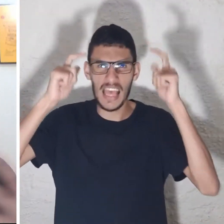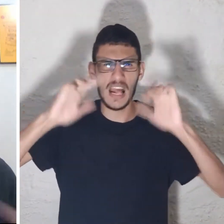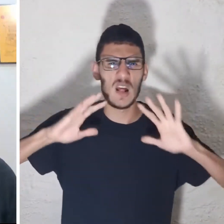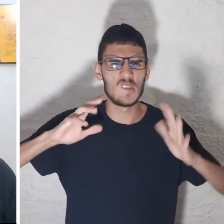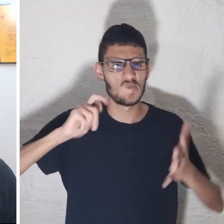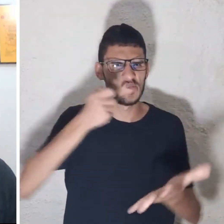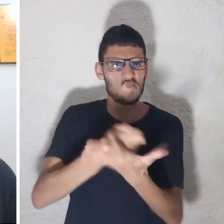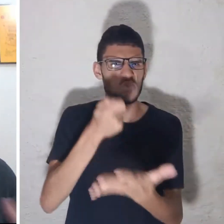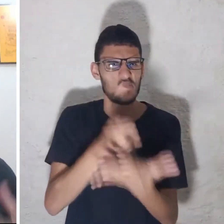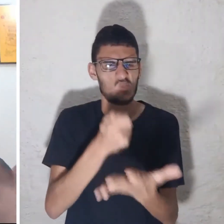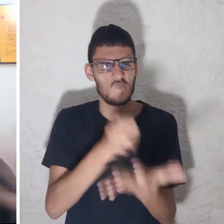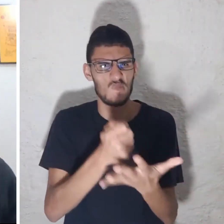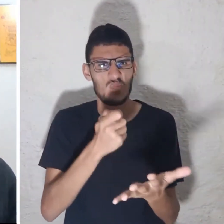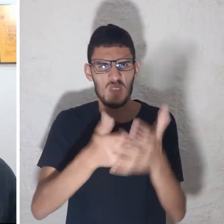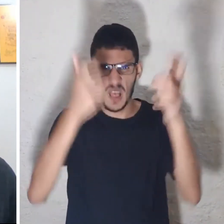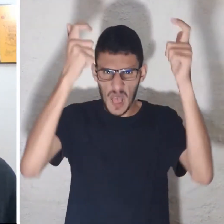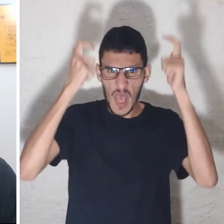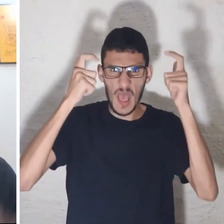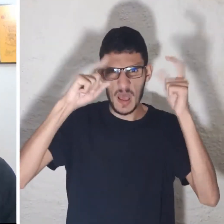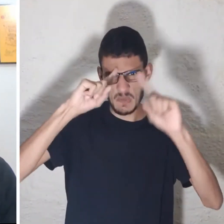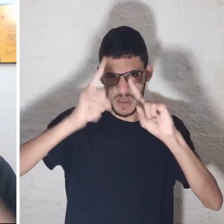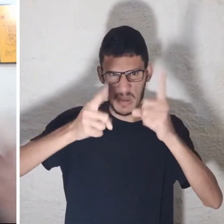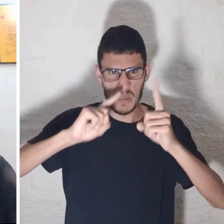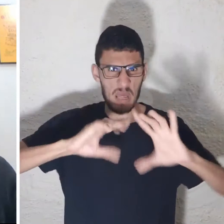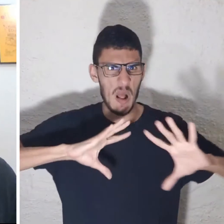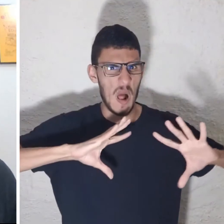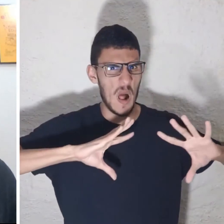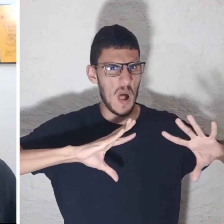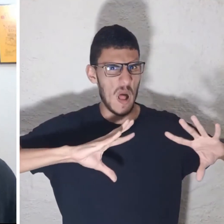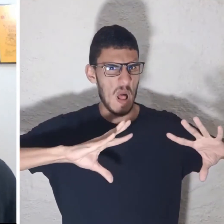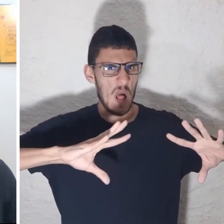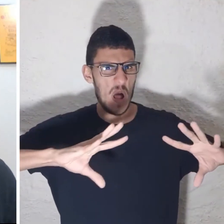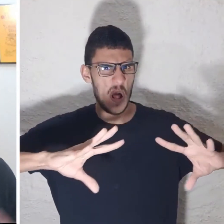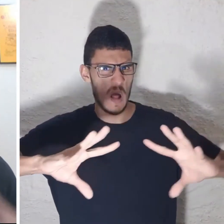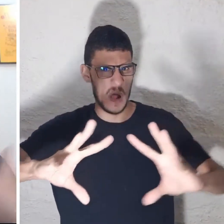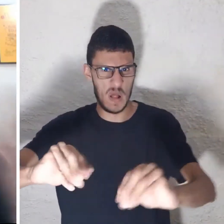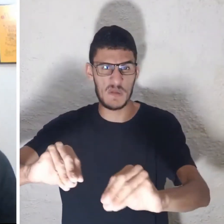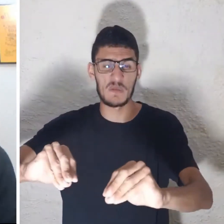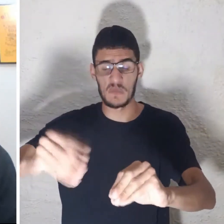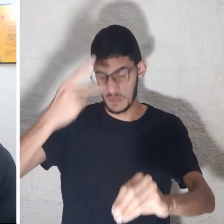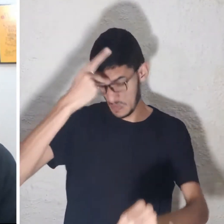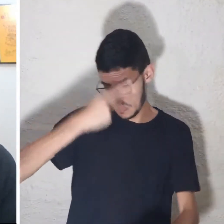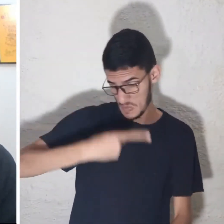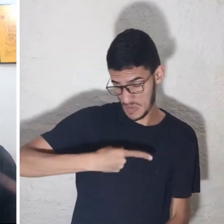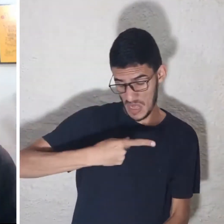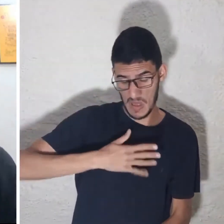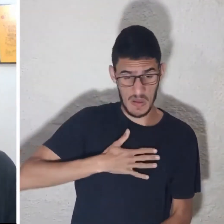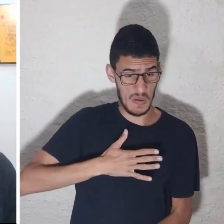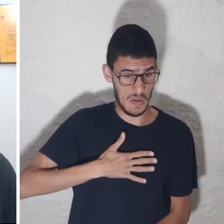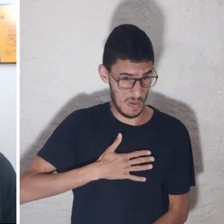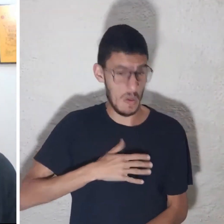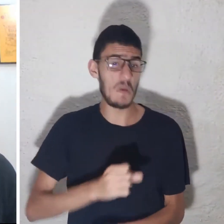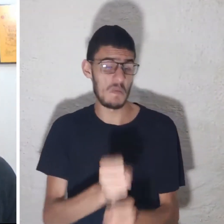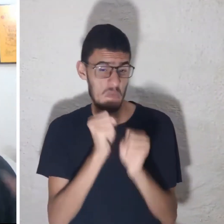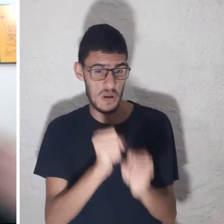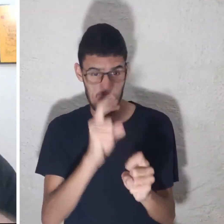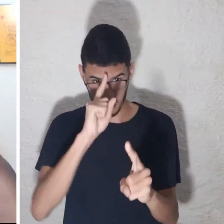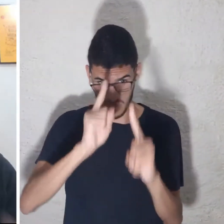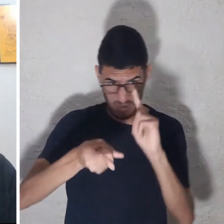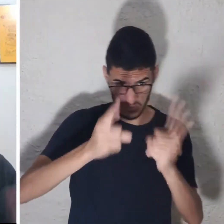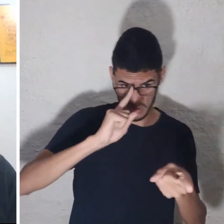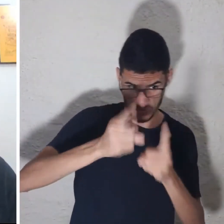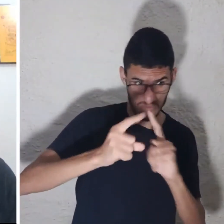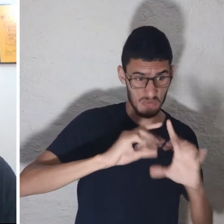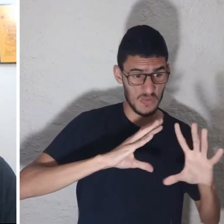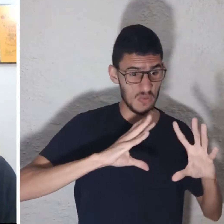reis absolutistas. Ele achava que os reis tinham que ter todos os poderes, né? E ele achava que ele, como rei, como imperador, ele